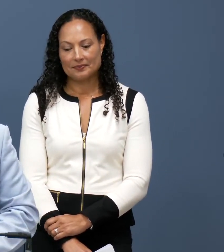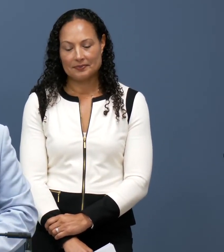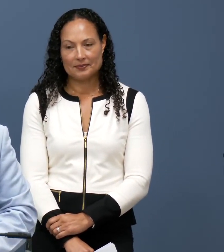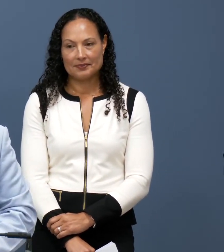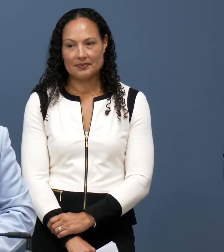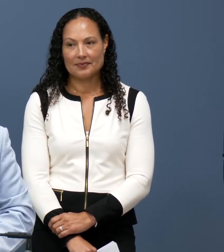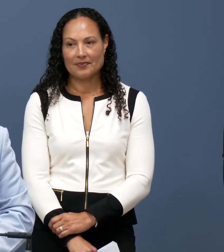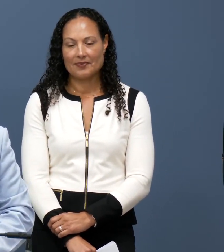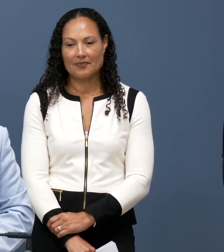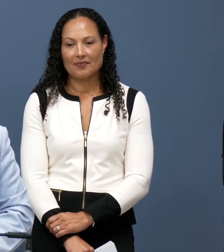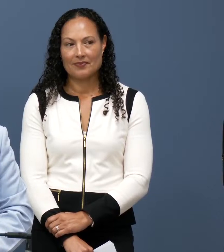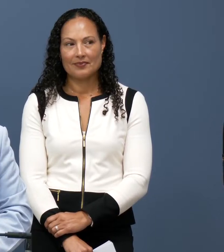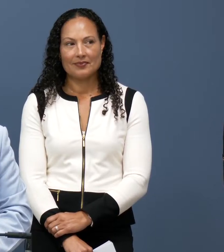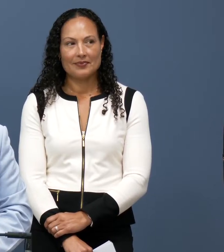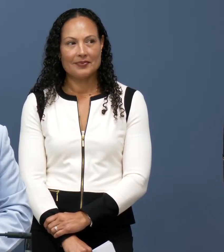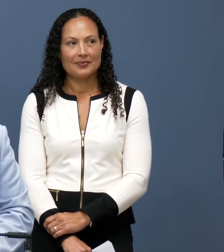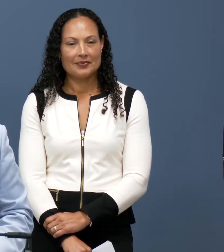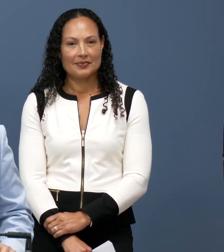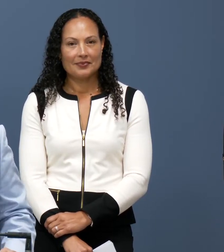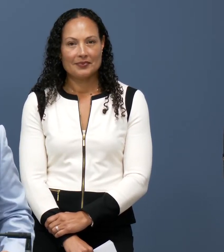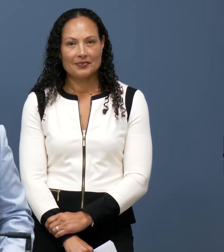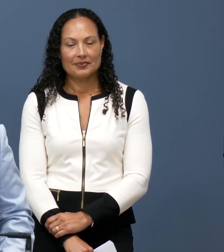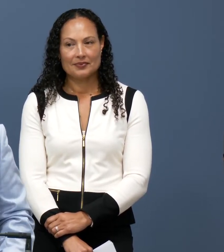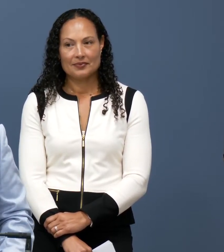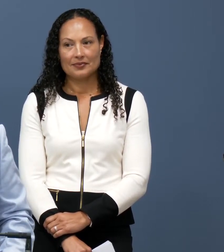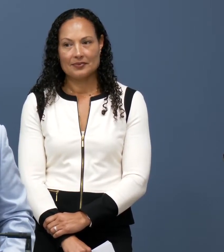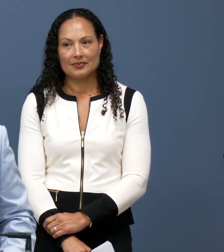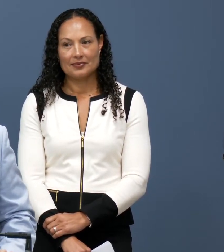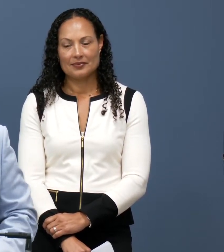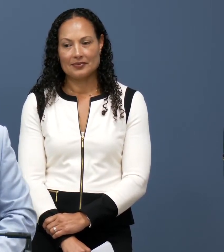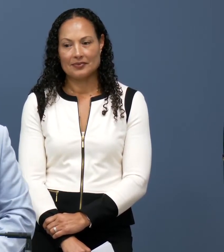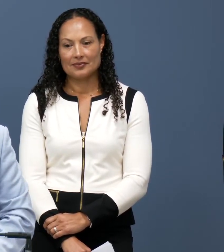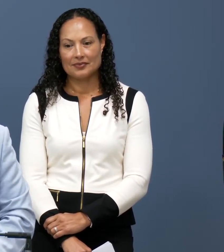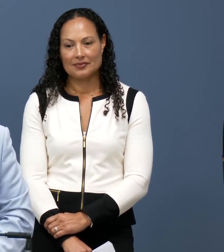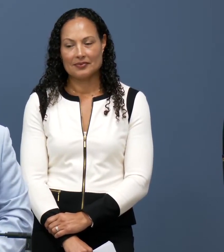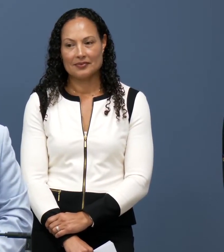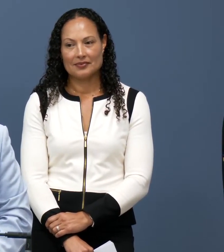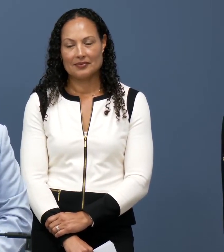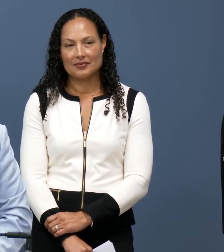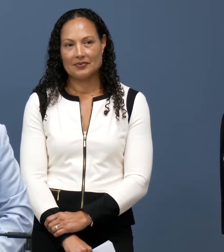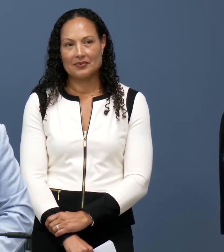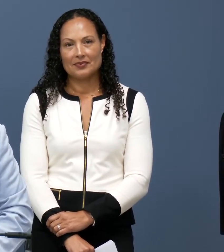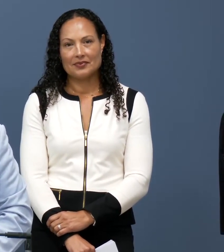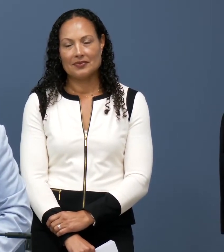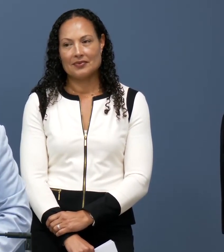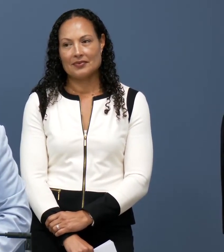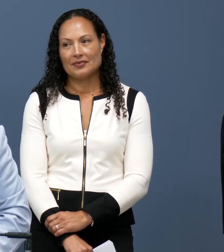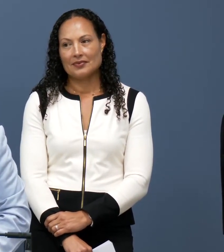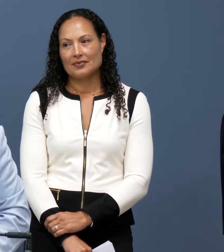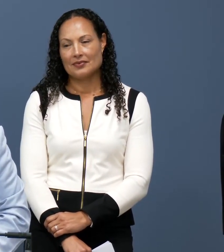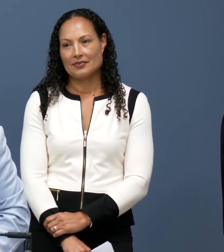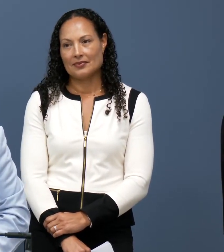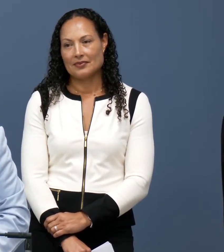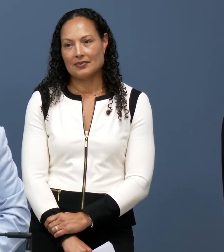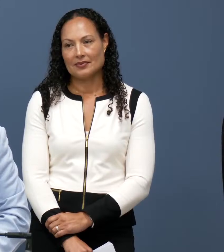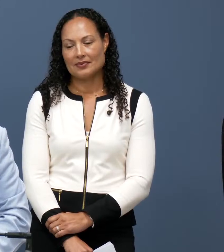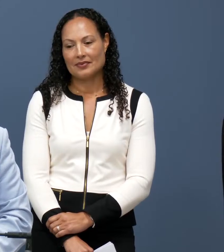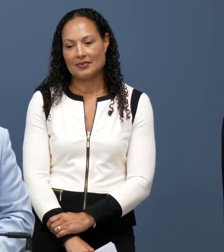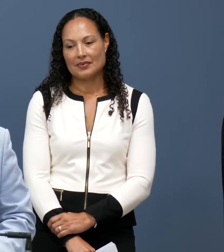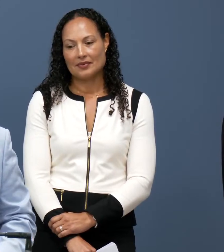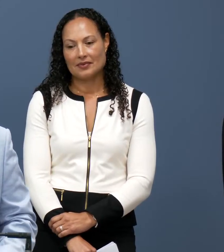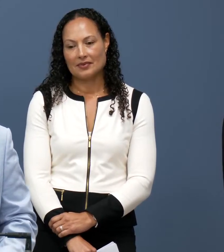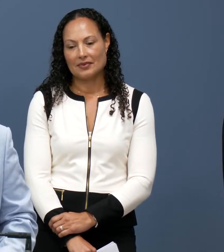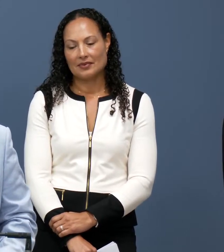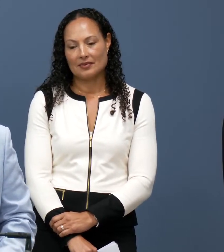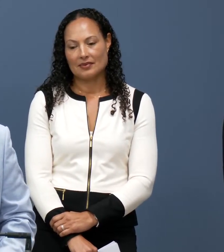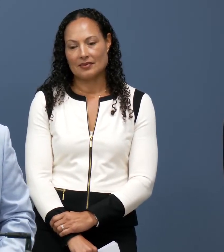កើតថ្មីផ្នែកលំនៅឋានហើយយើងមានវត្តមានលោកអភិបាលក្រុងឡុងប៊ិចលោក Rex Richardson ហើយក៏មានប្រធានសុខាភិបាលនិងសេវាប្រជា